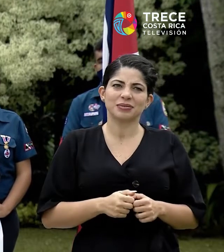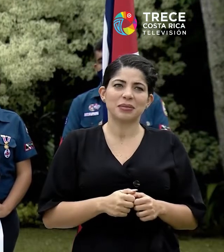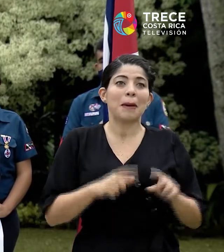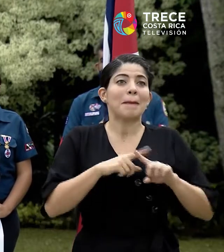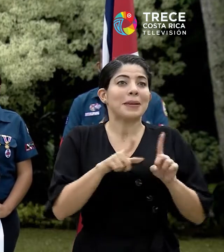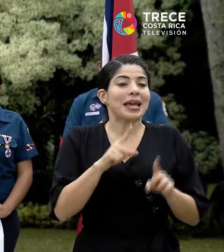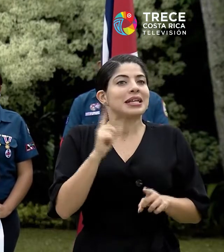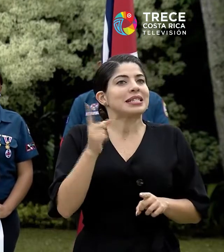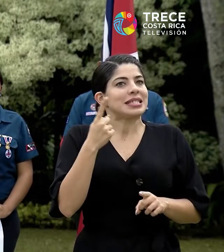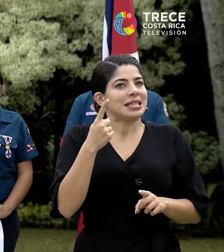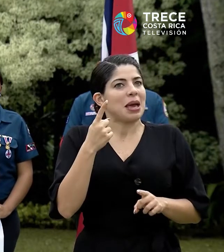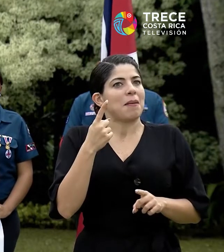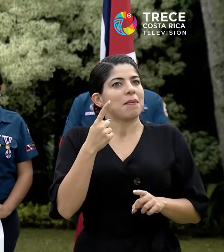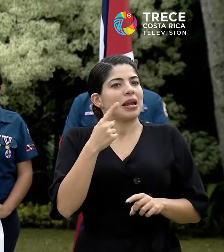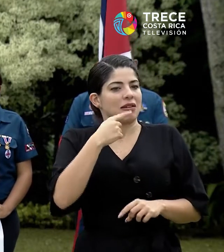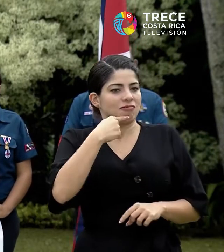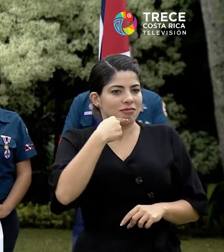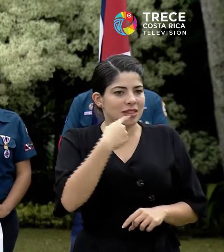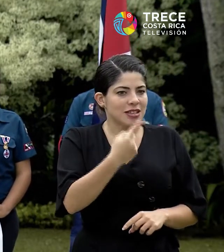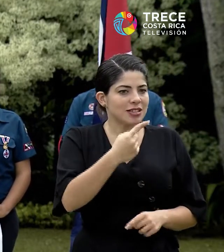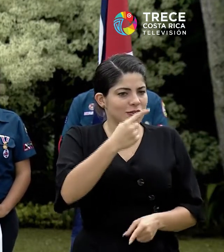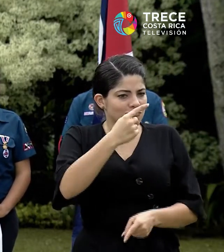pero siempre dando el clavo con la verdad,